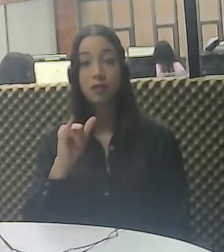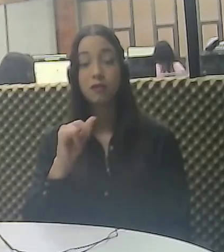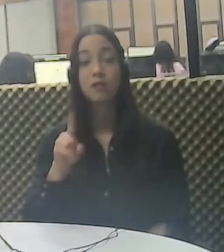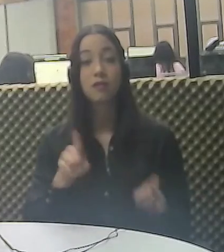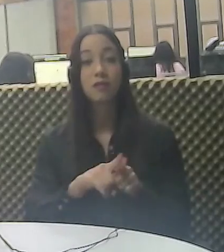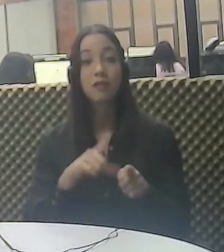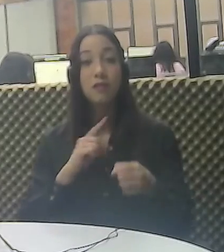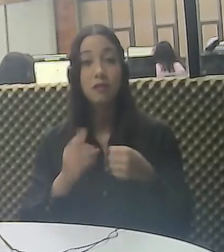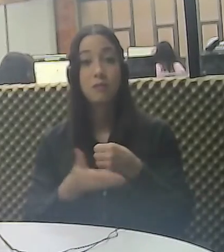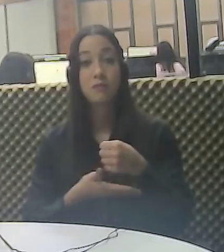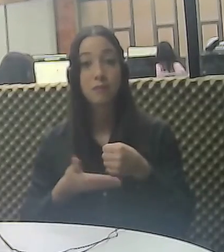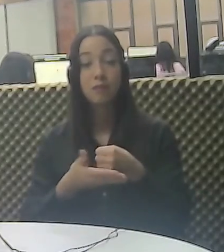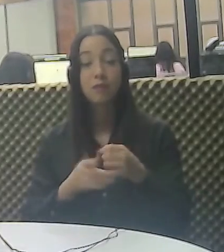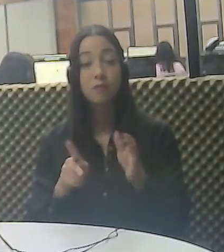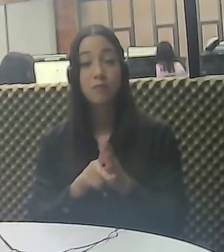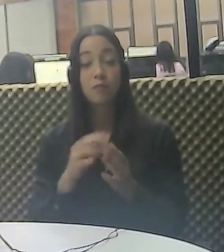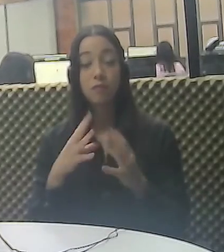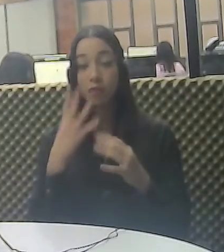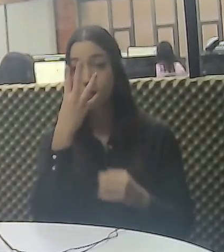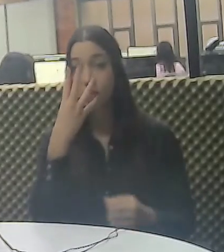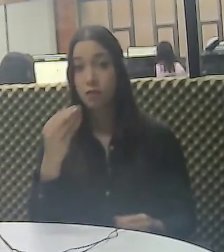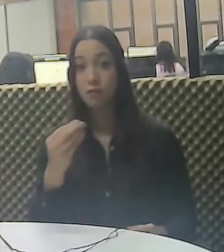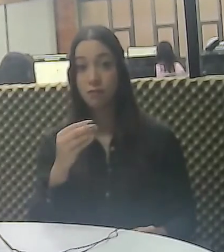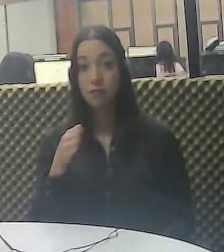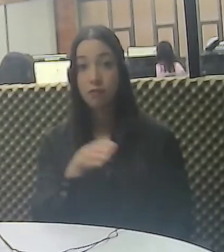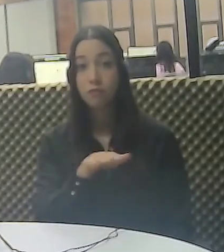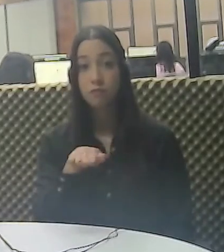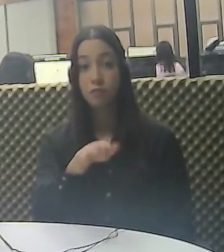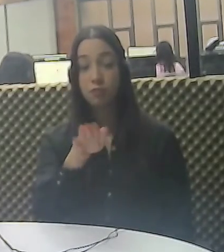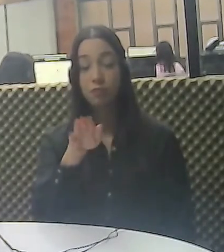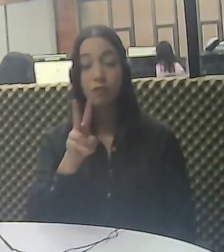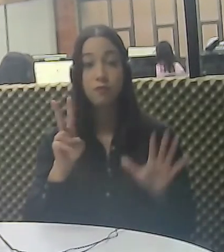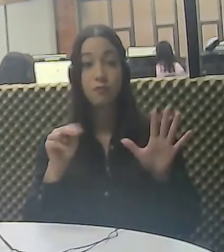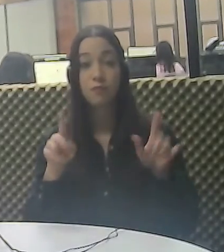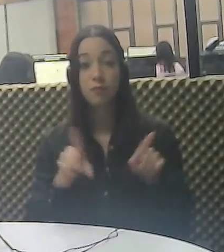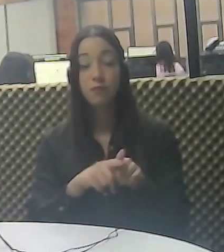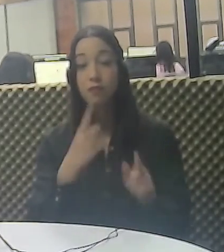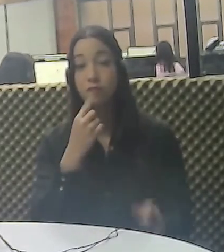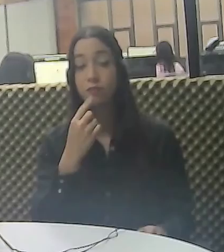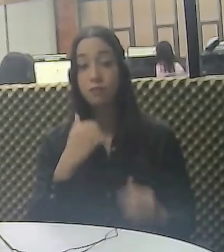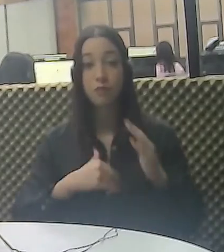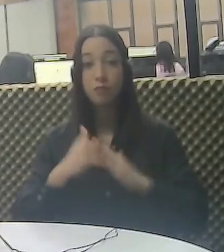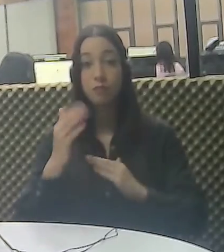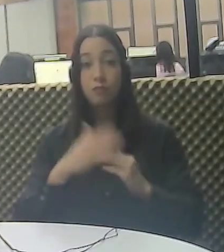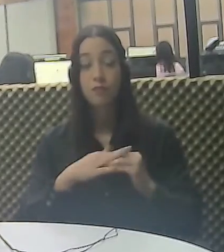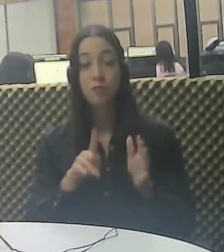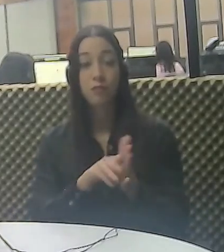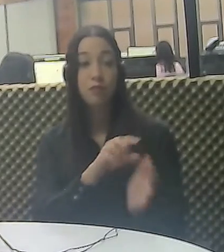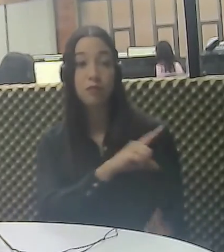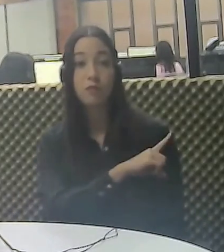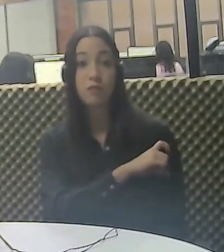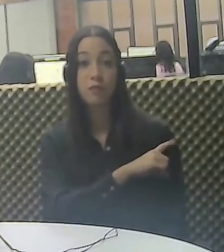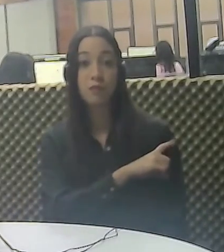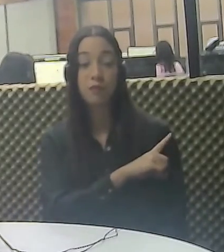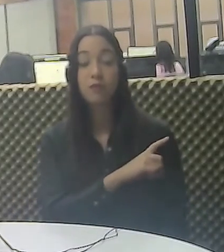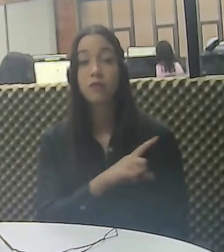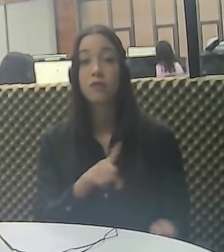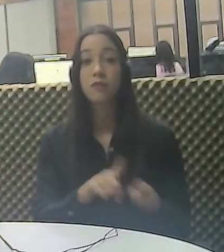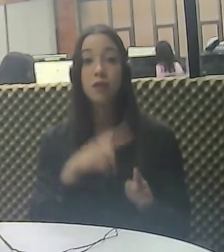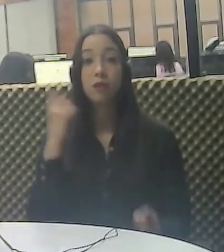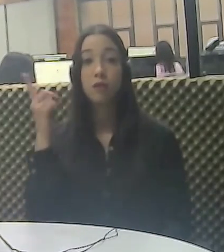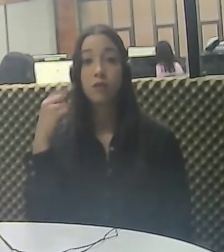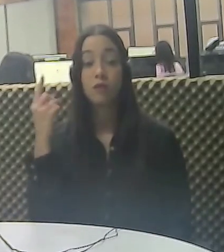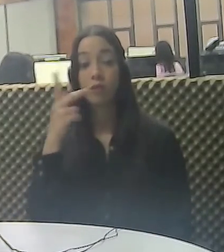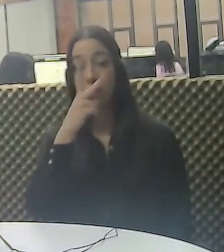a base móvel de saúde que funciona aos finais de semana e feriados com um profissional de enfermagem de plantão e viatura